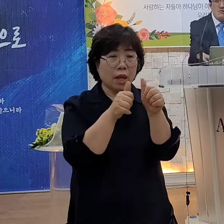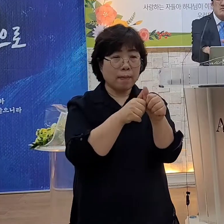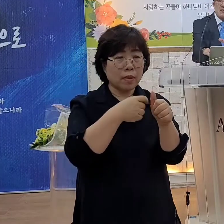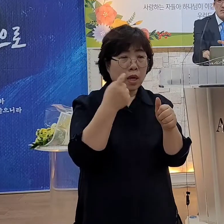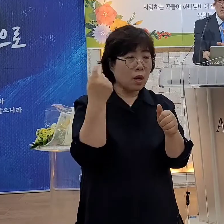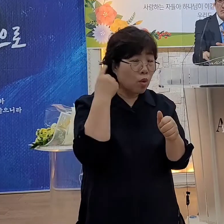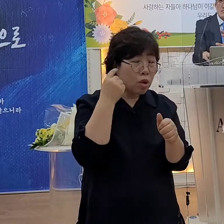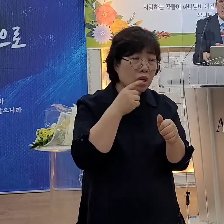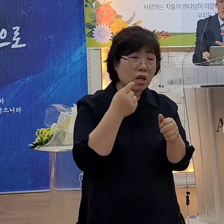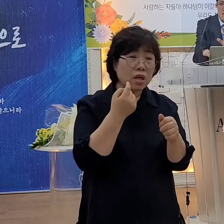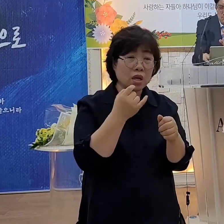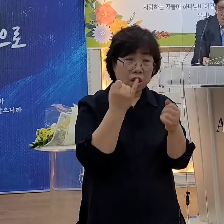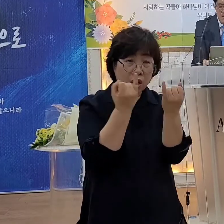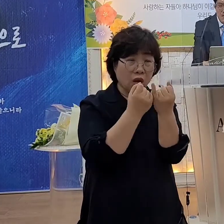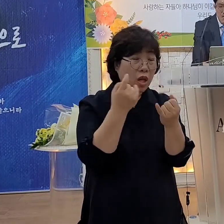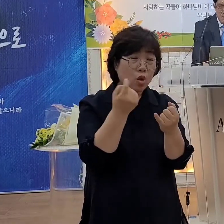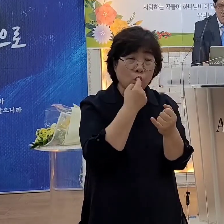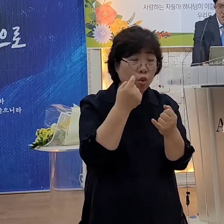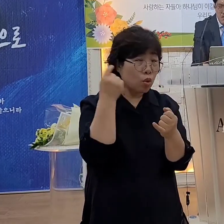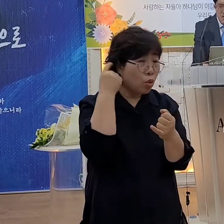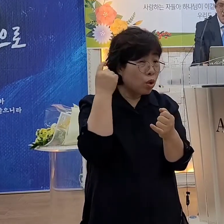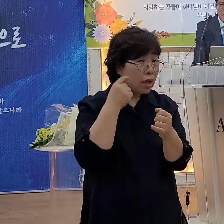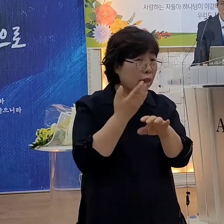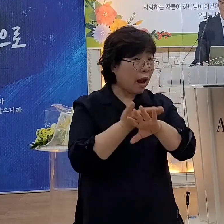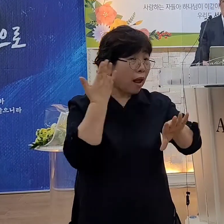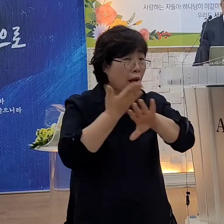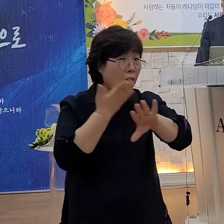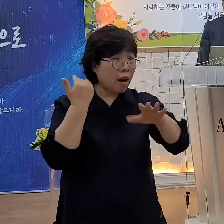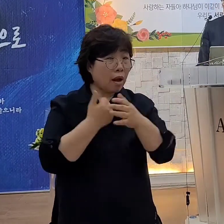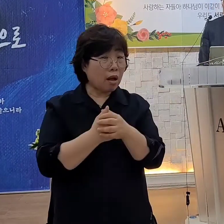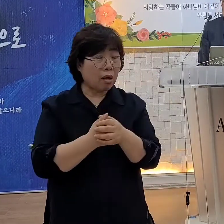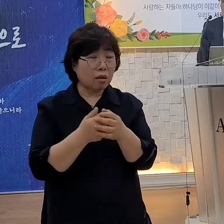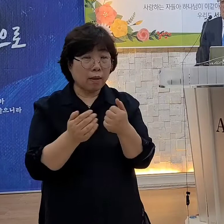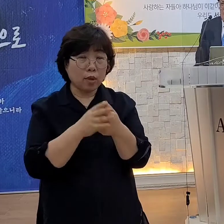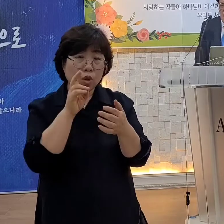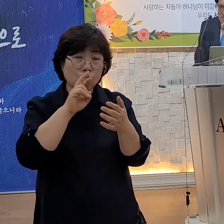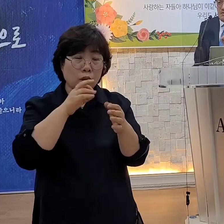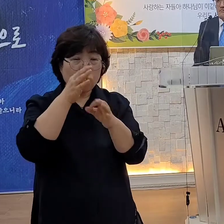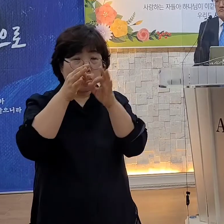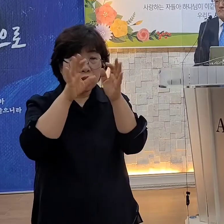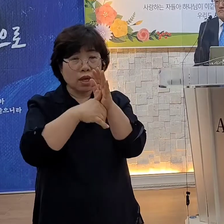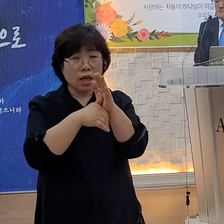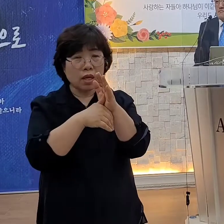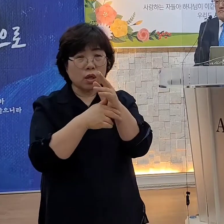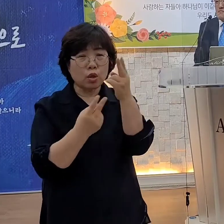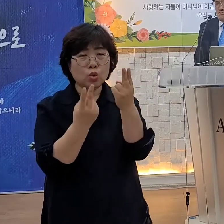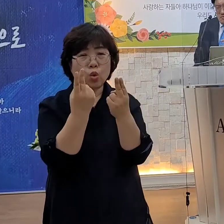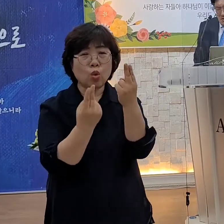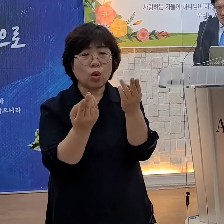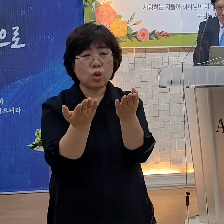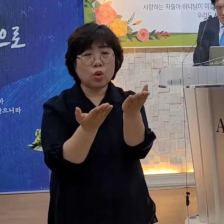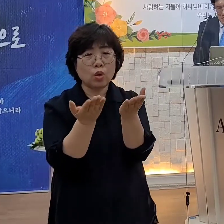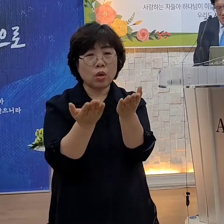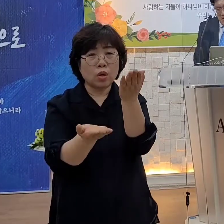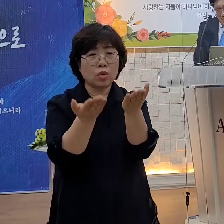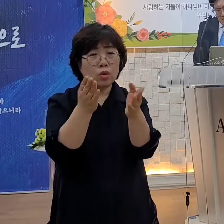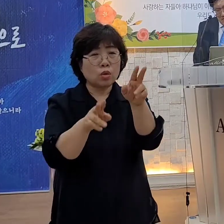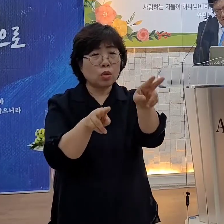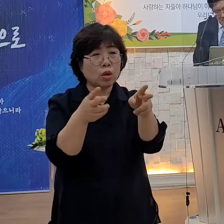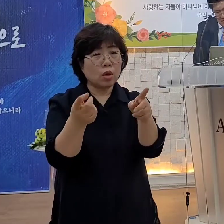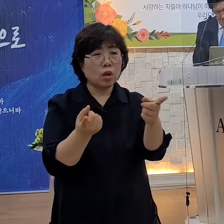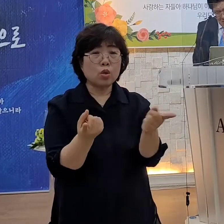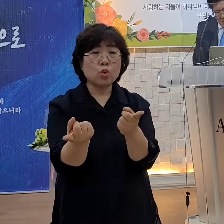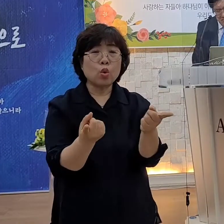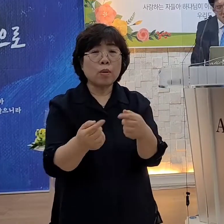것을 듀엣이라고. 이중창을 하기 때문이다. 여러분, 이중창은요, 말 그대로 혼자 하는 게 아니잖아요. 둘이서 하는 겁니다.